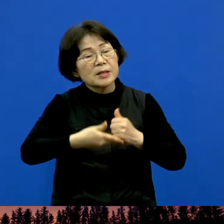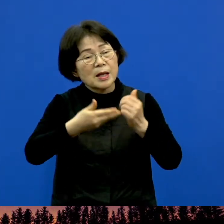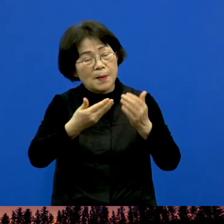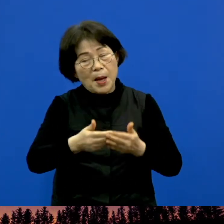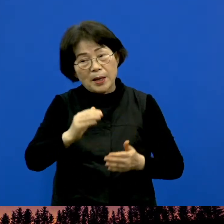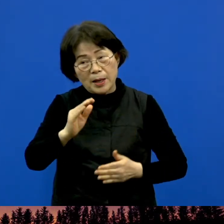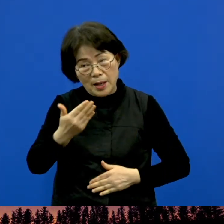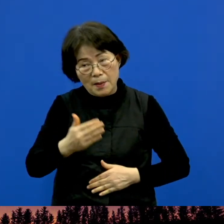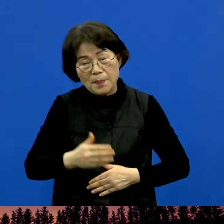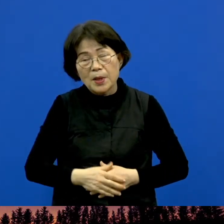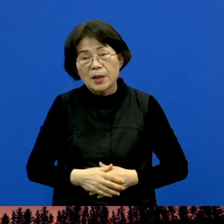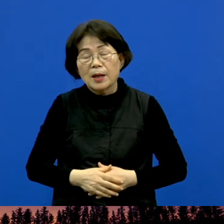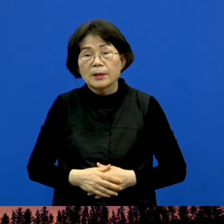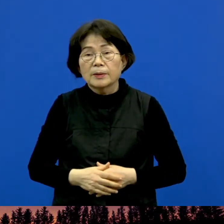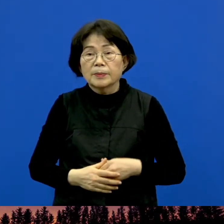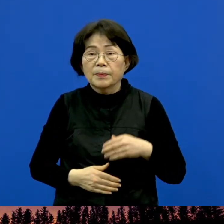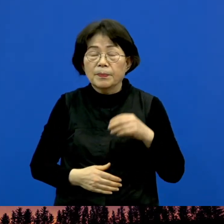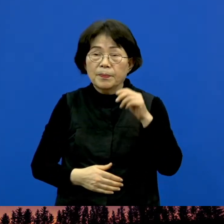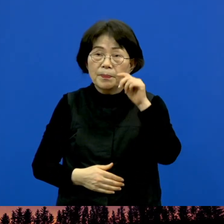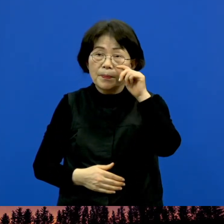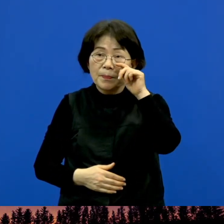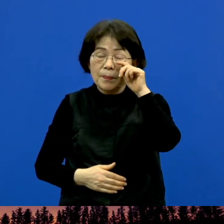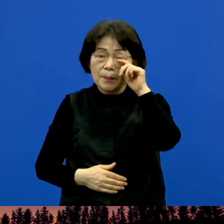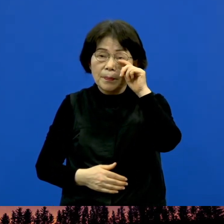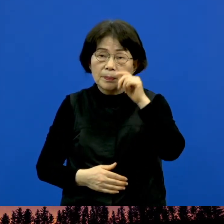그런 창의력을 하나님 주셨나.